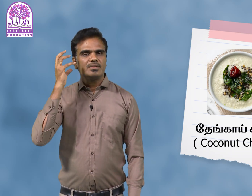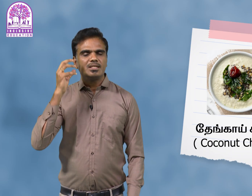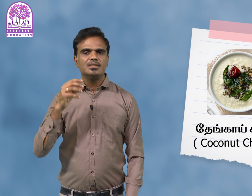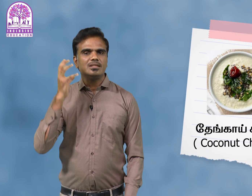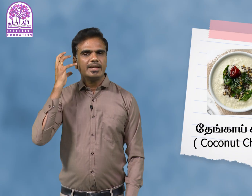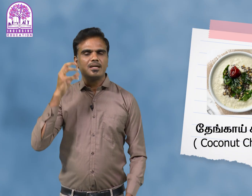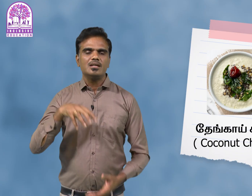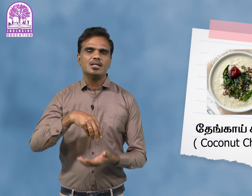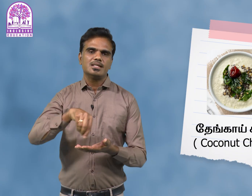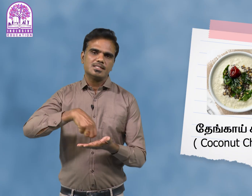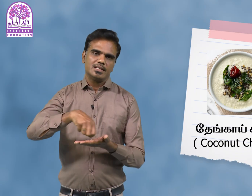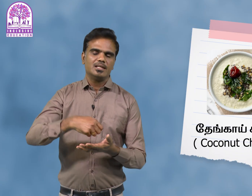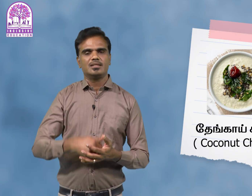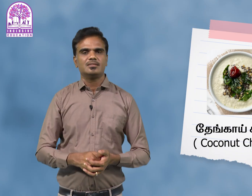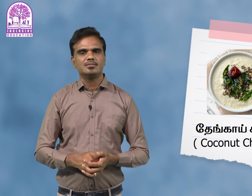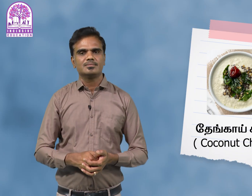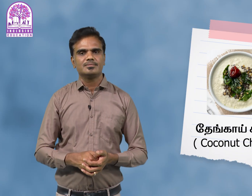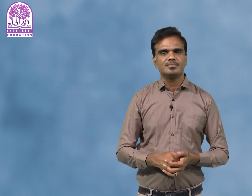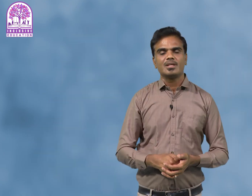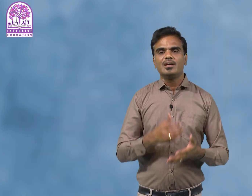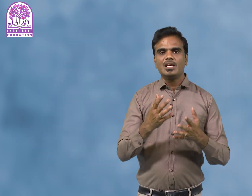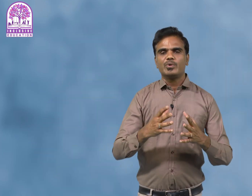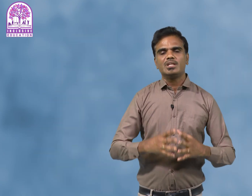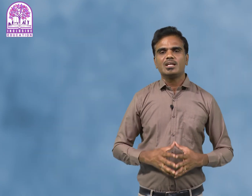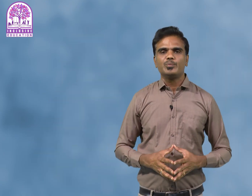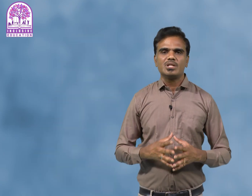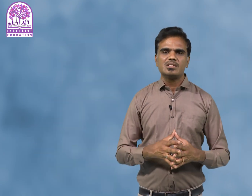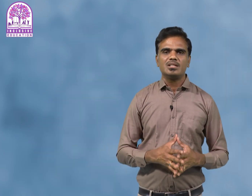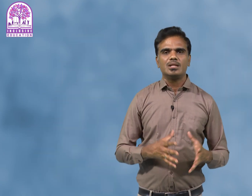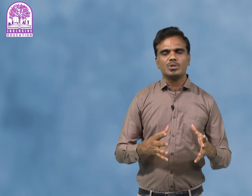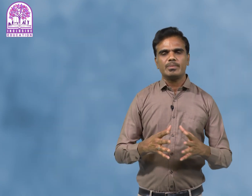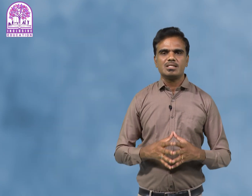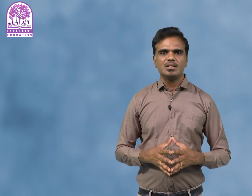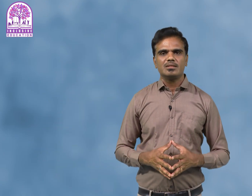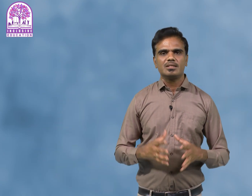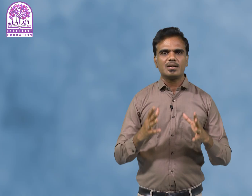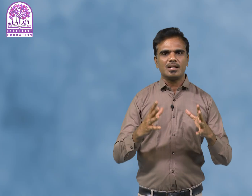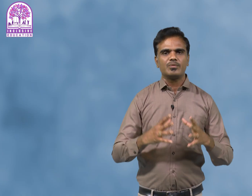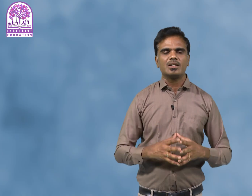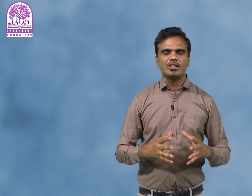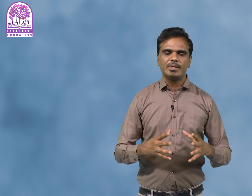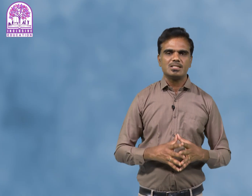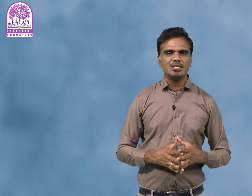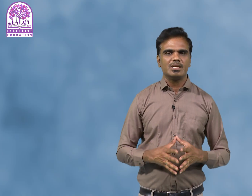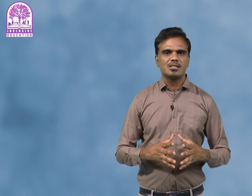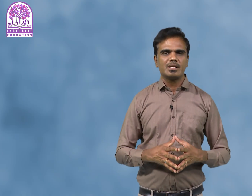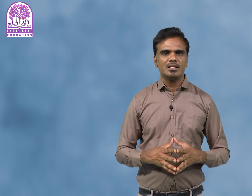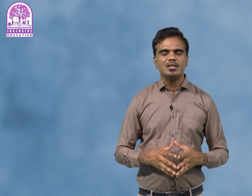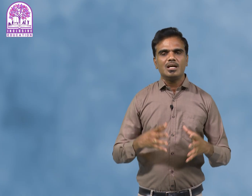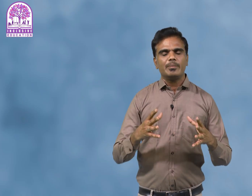என்னது, தேங்காய் சட்னி. இப்போ வந்து நீங்கள் புதினா சட்னி இல்லை கொத்தமல்லி சட்னி, அதாவது கலர்ஃபுல்லாக கருவேப்பிலை சட்னி இப்படியா சாப்பிட்றாங்களா, இப்போ அந்த